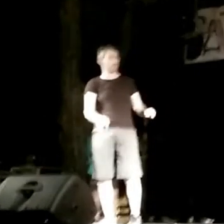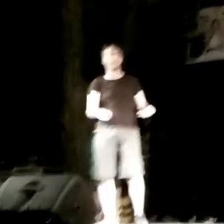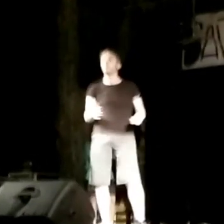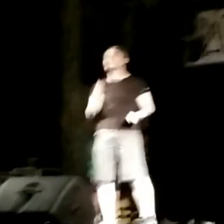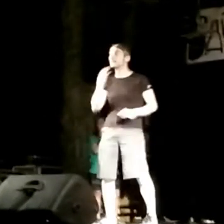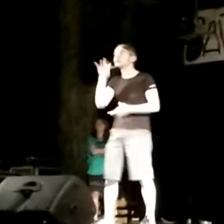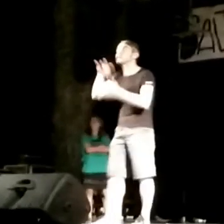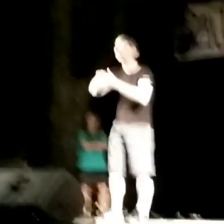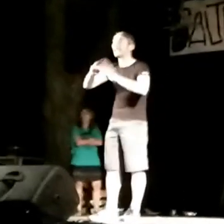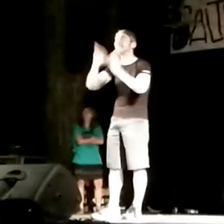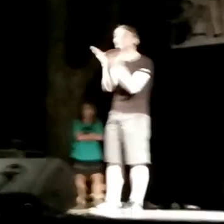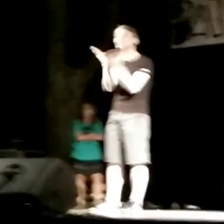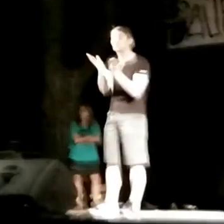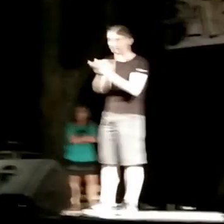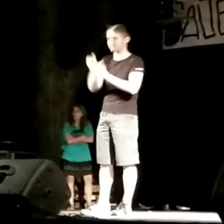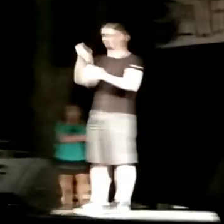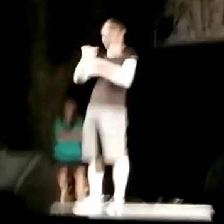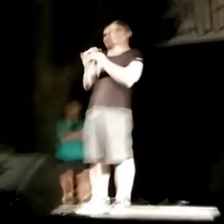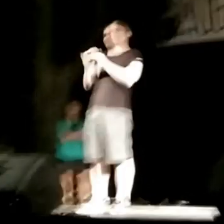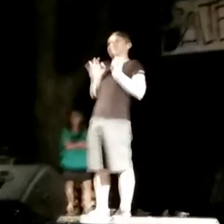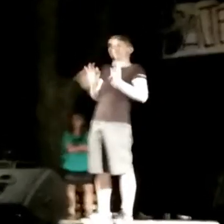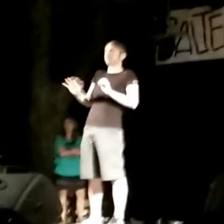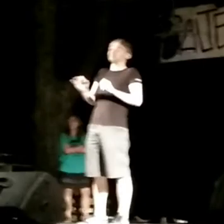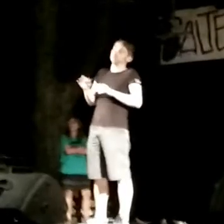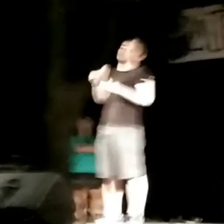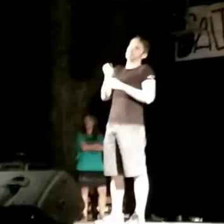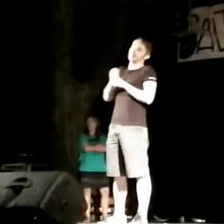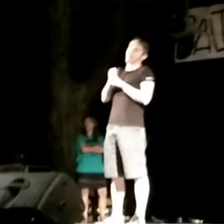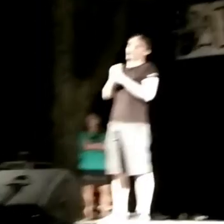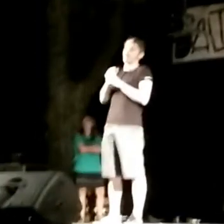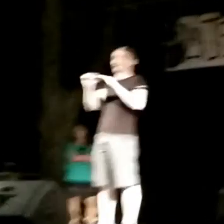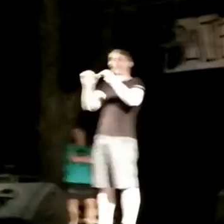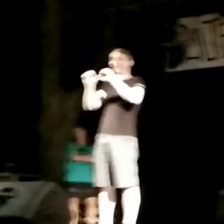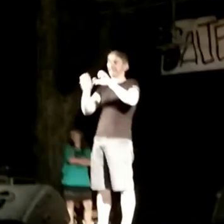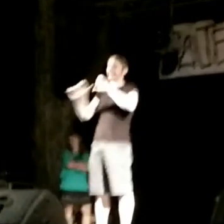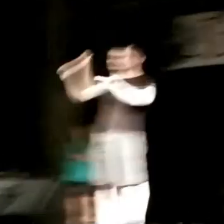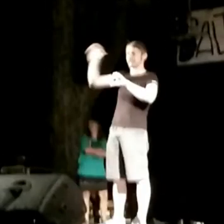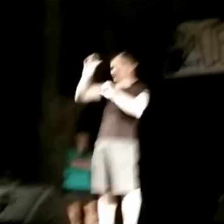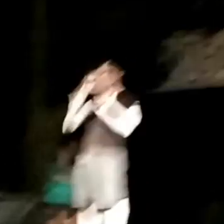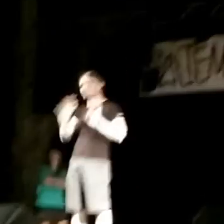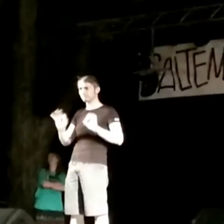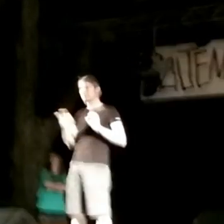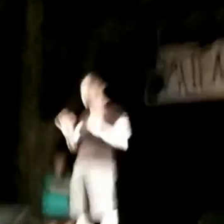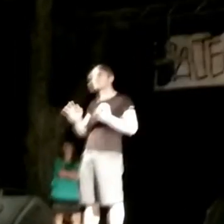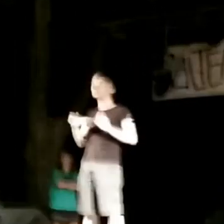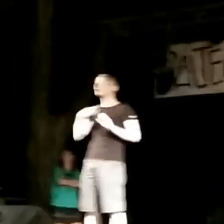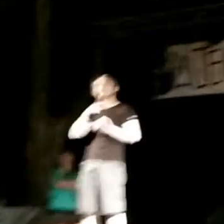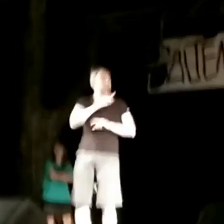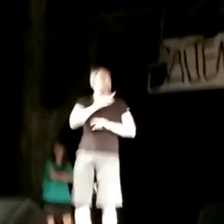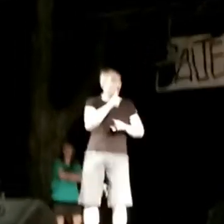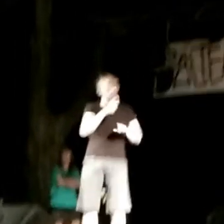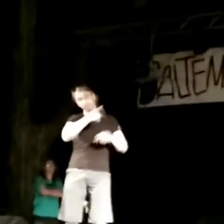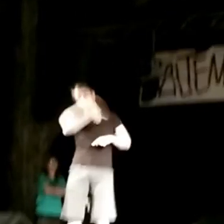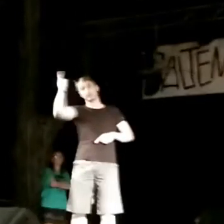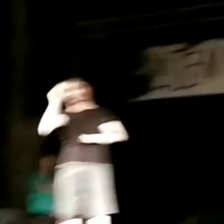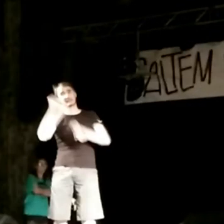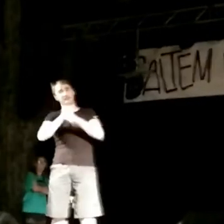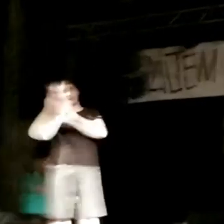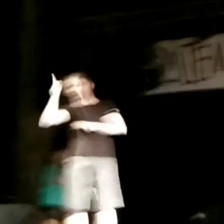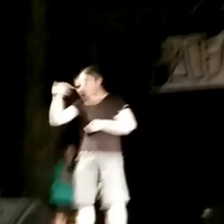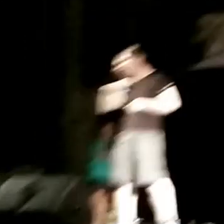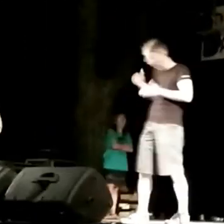estudia té una feina, clar, d'estudiar SADE, no? Però el que no estudia es pot fer policia, això tothom ho sap. Tinc